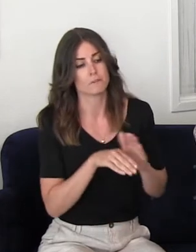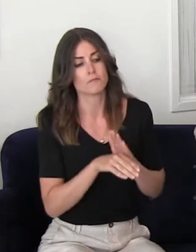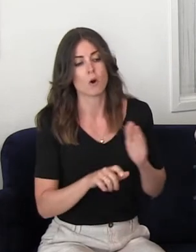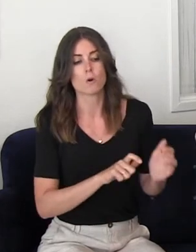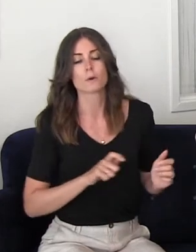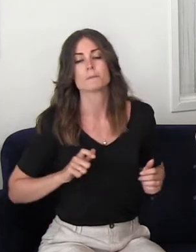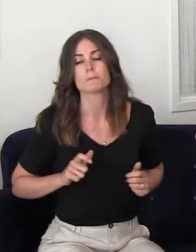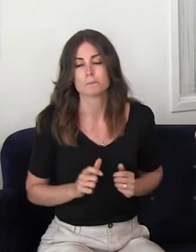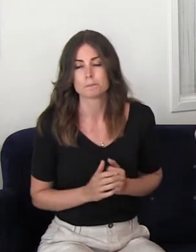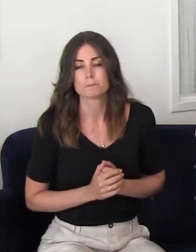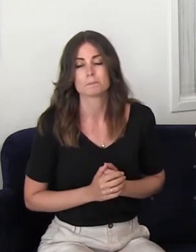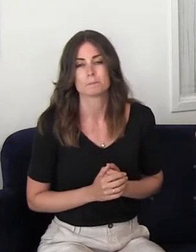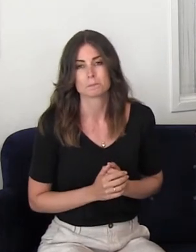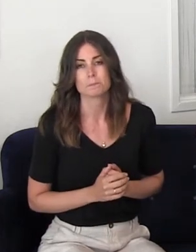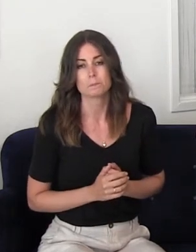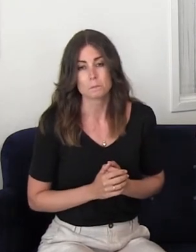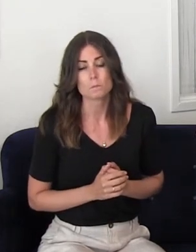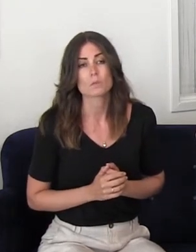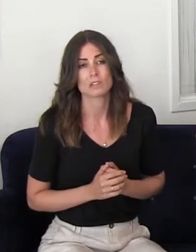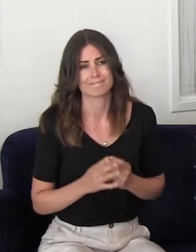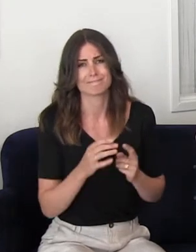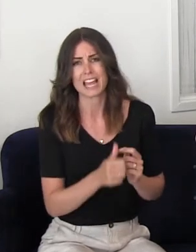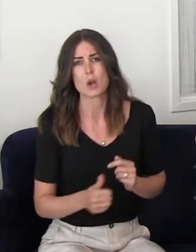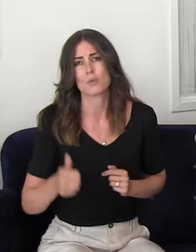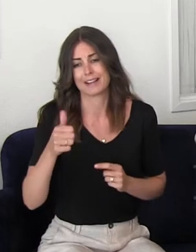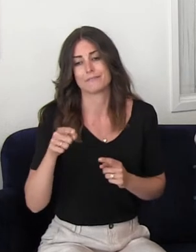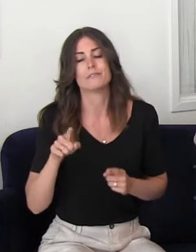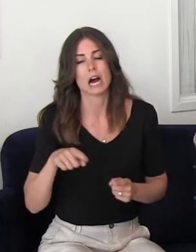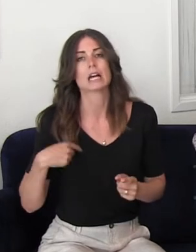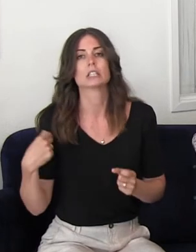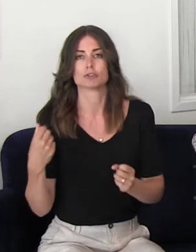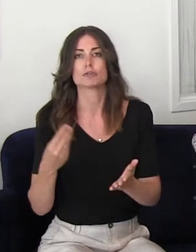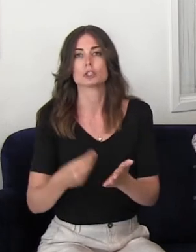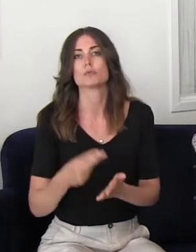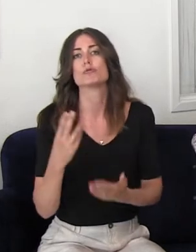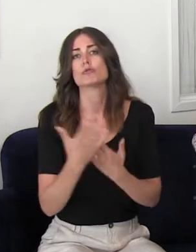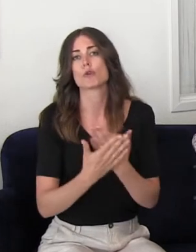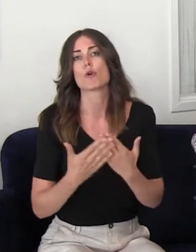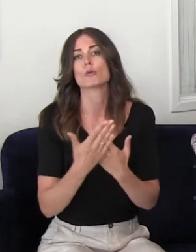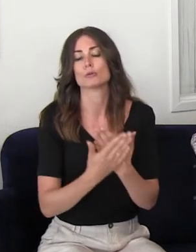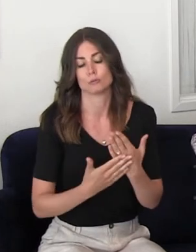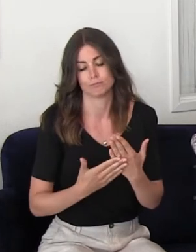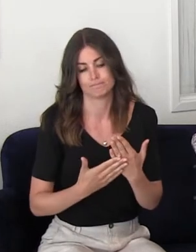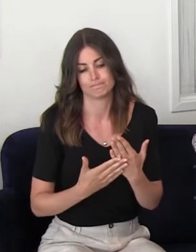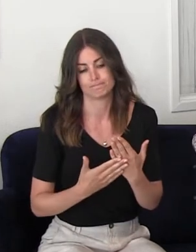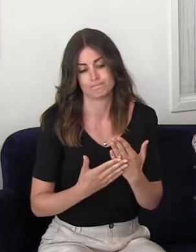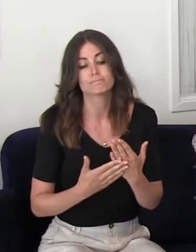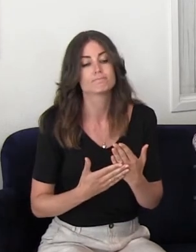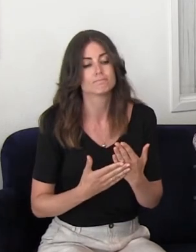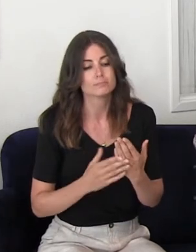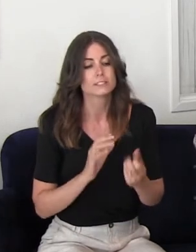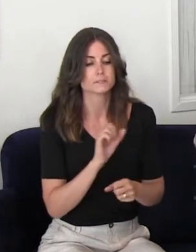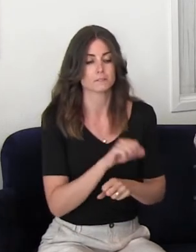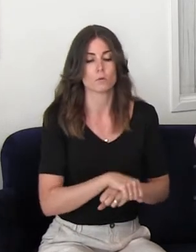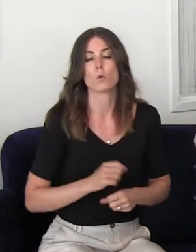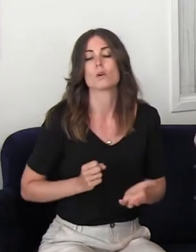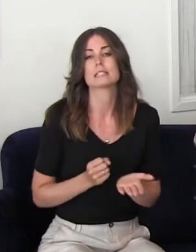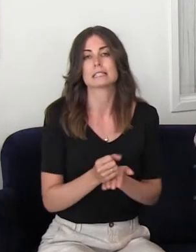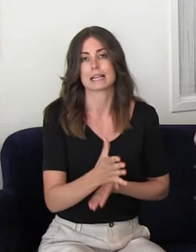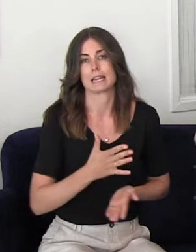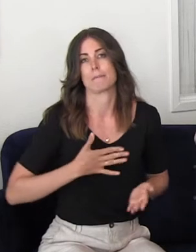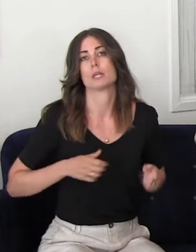att förvaras. Så när chefen fick sin dator var hon tvungna